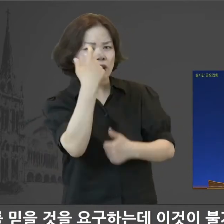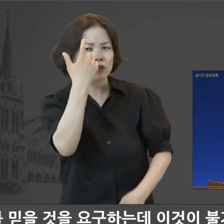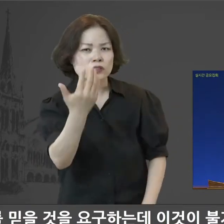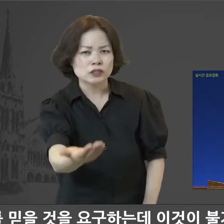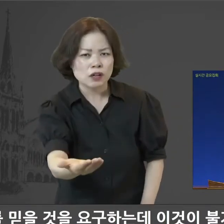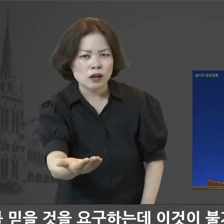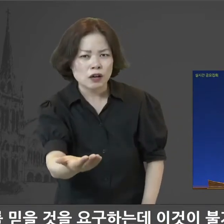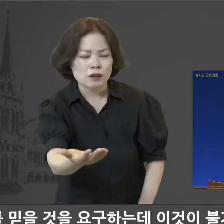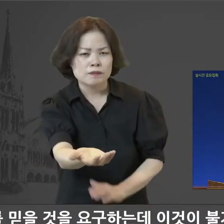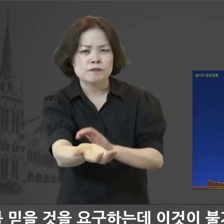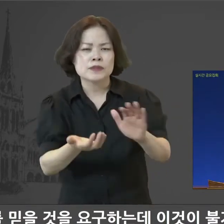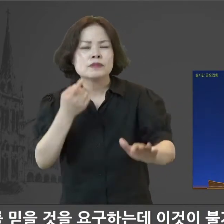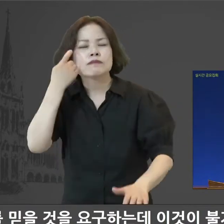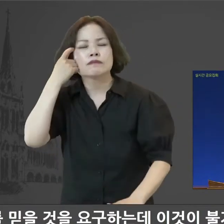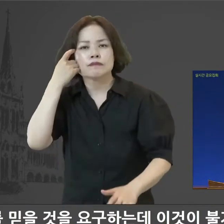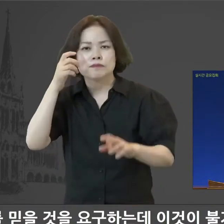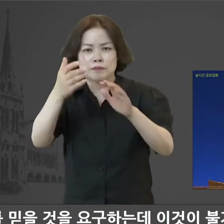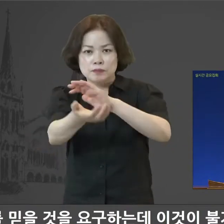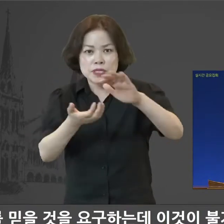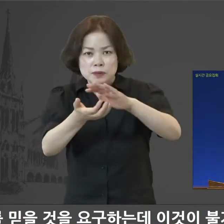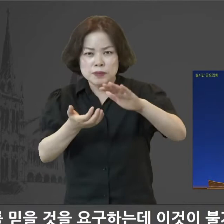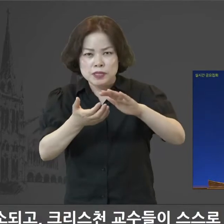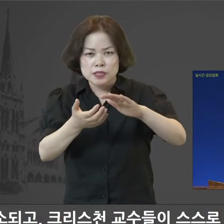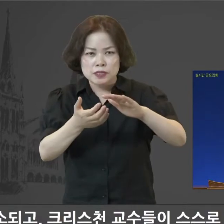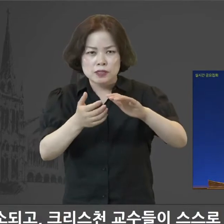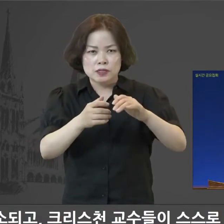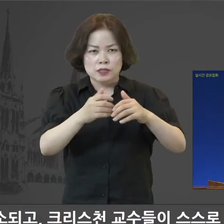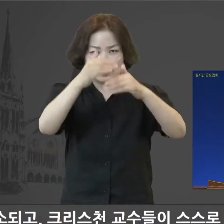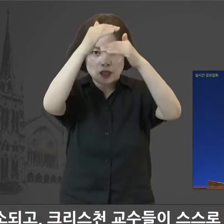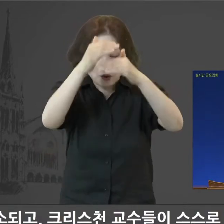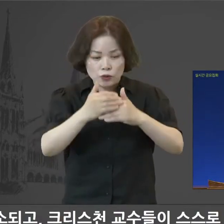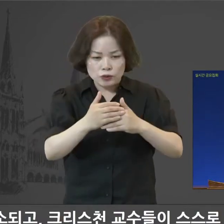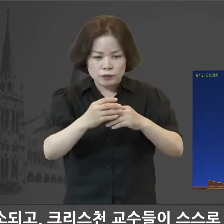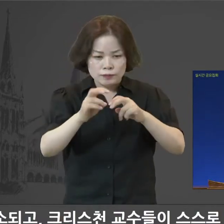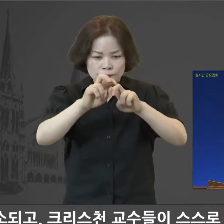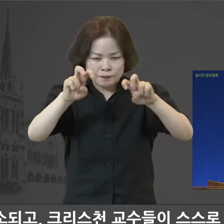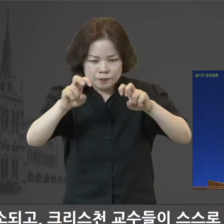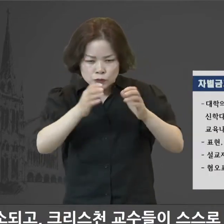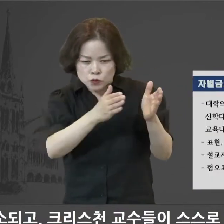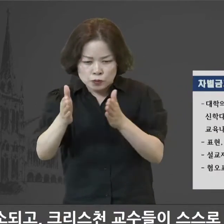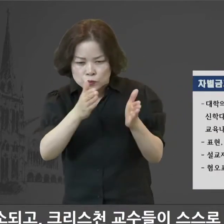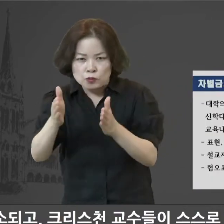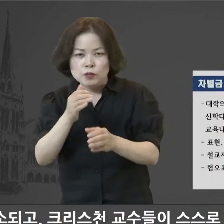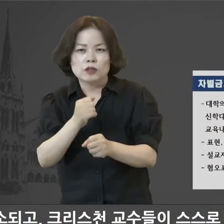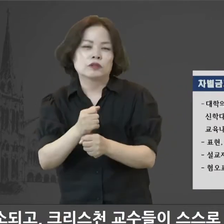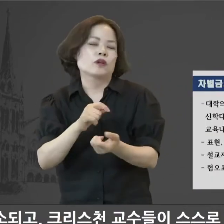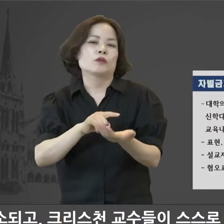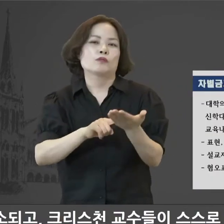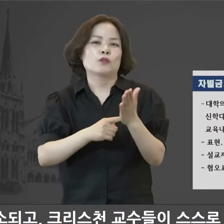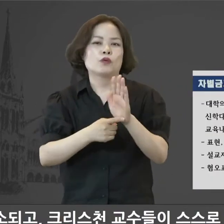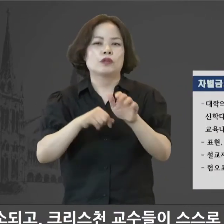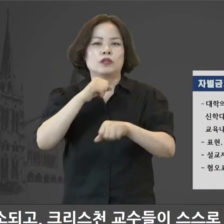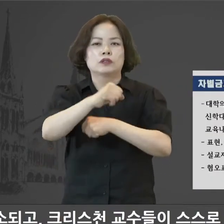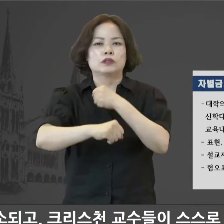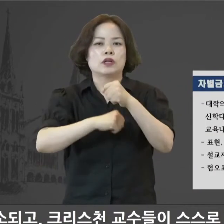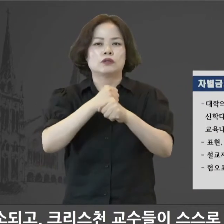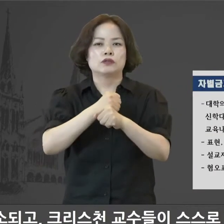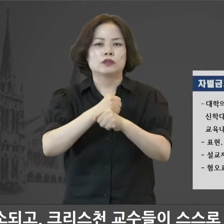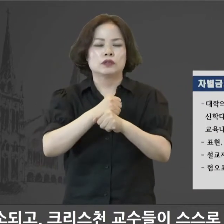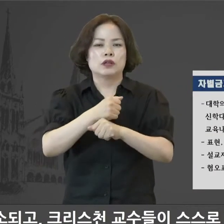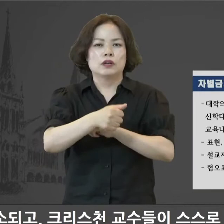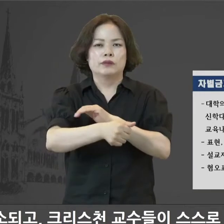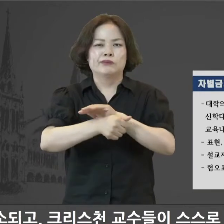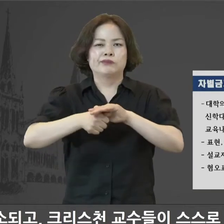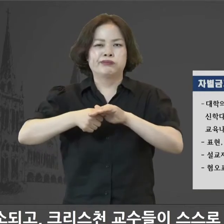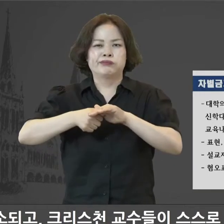미리 생각해서 자체 검열을 해갖고 미리 검열을 하면 이게 표현의 자유가 위축되는 겁니다. 그래서